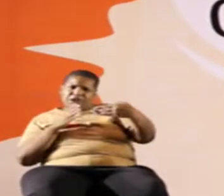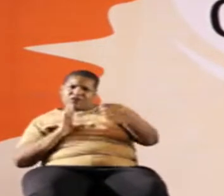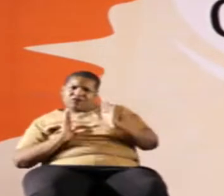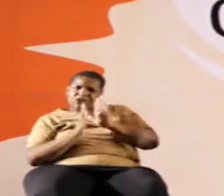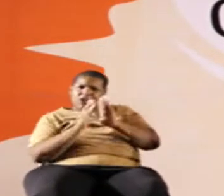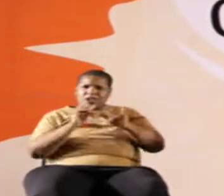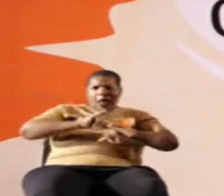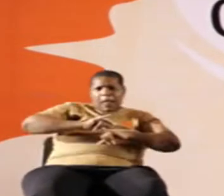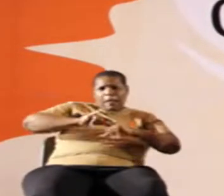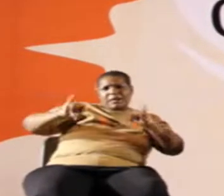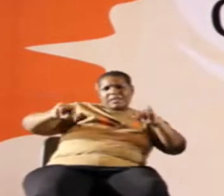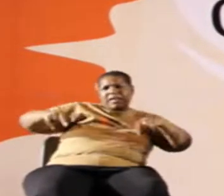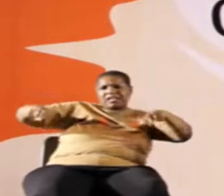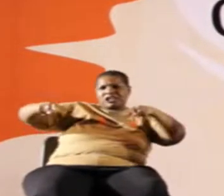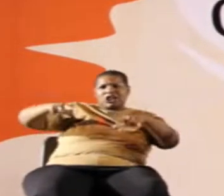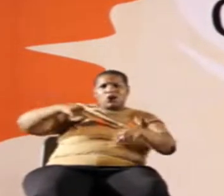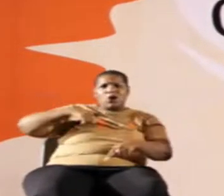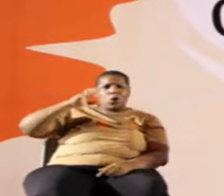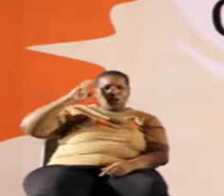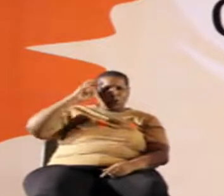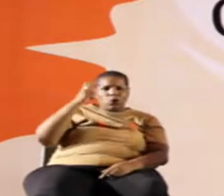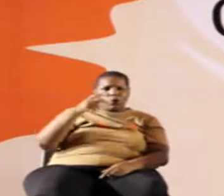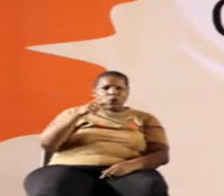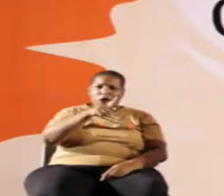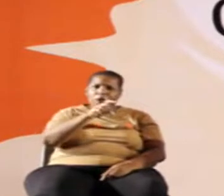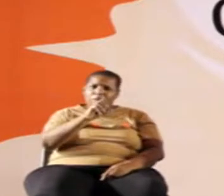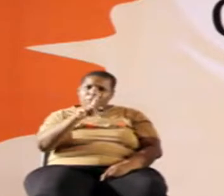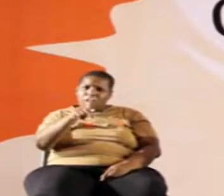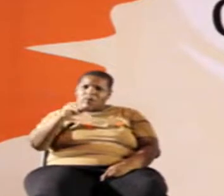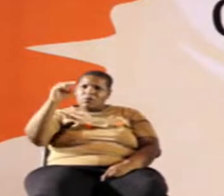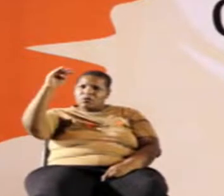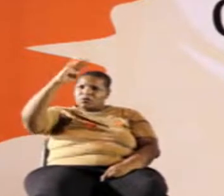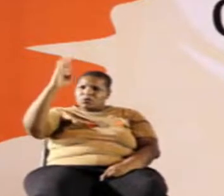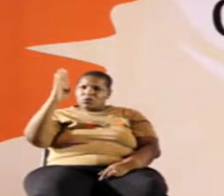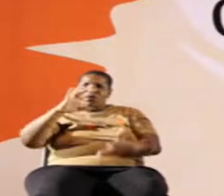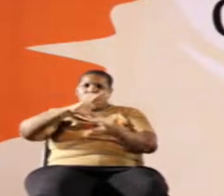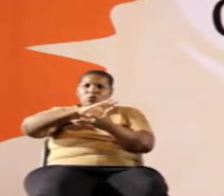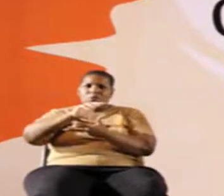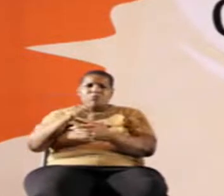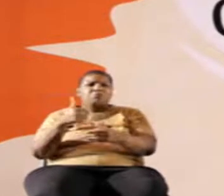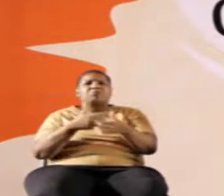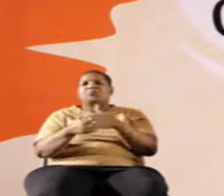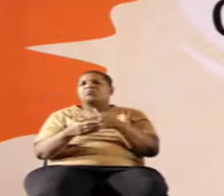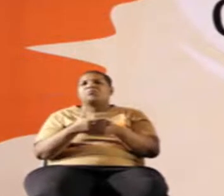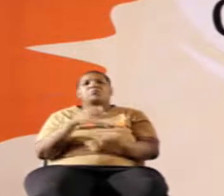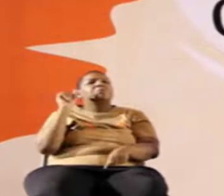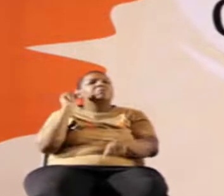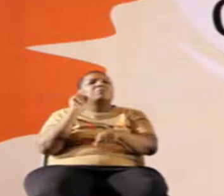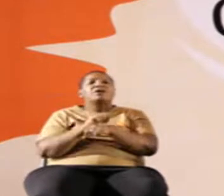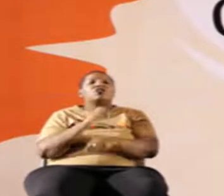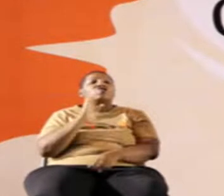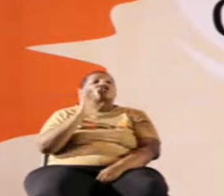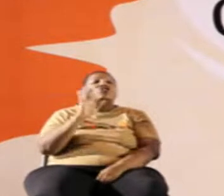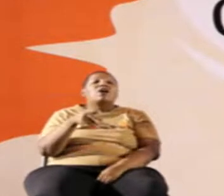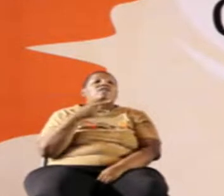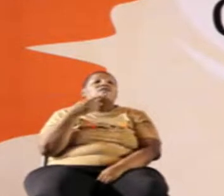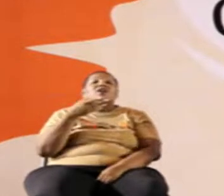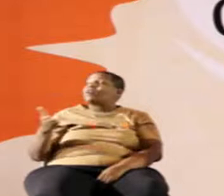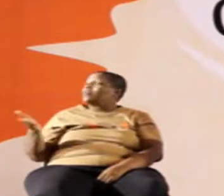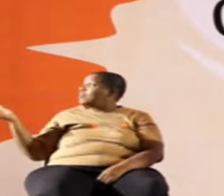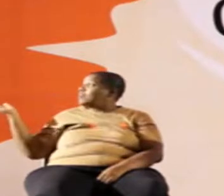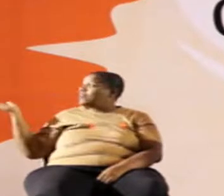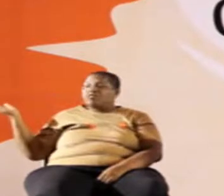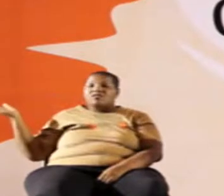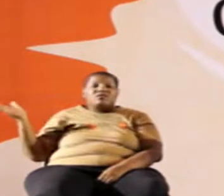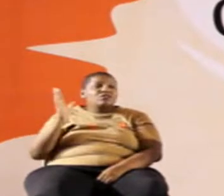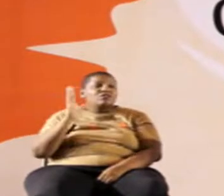mandando mensagens ao ícone sobre a cultura pop do mundo e no Brasil? Não parei para pensar. Já disse. Ela já